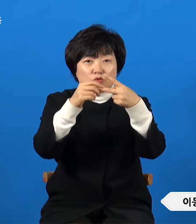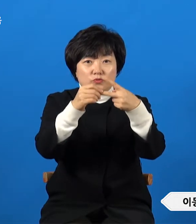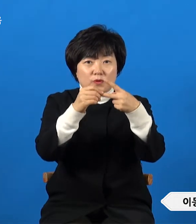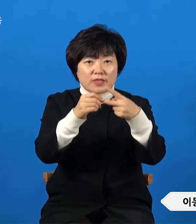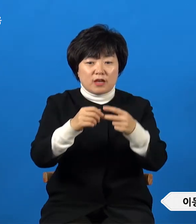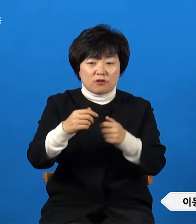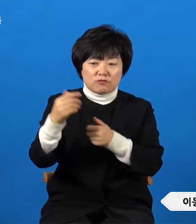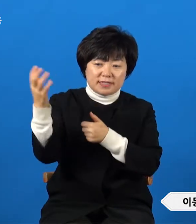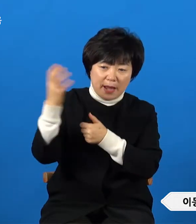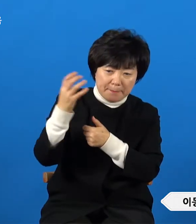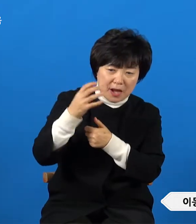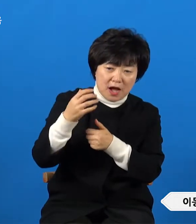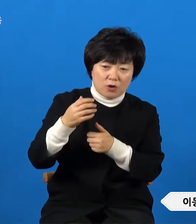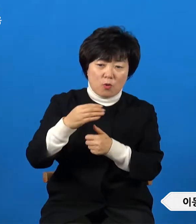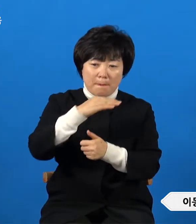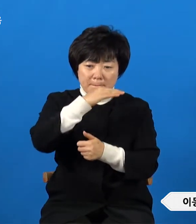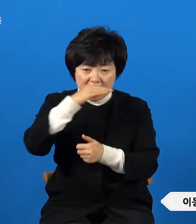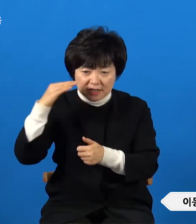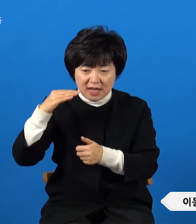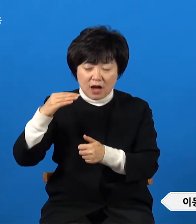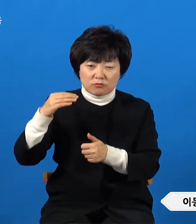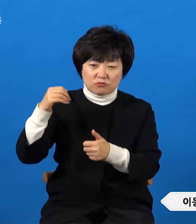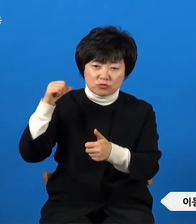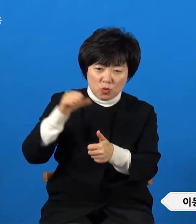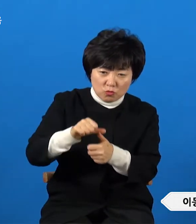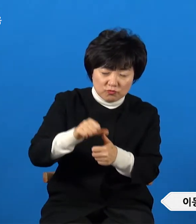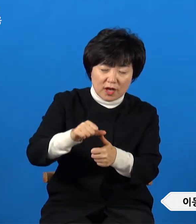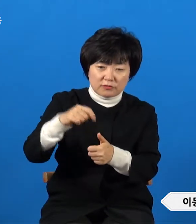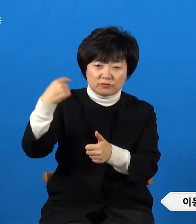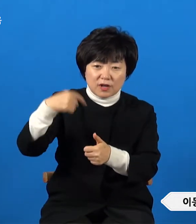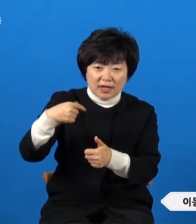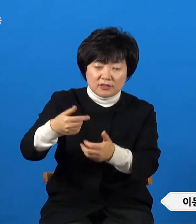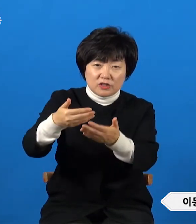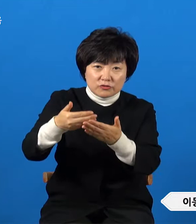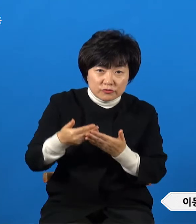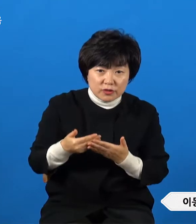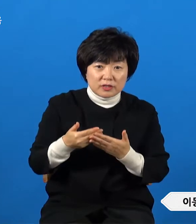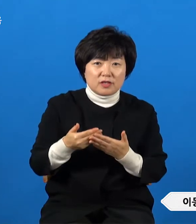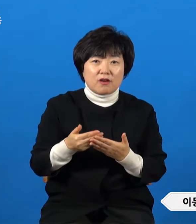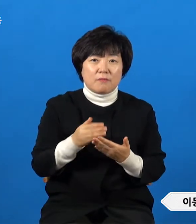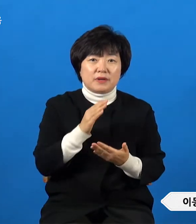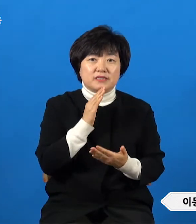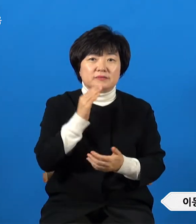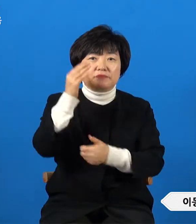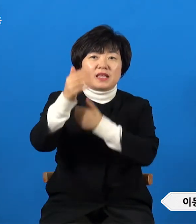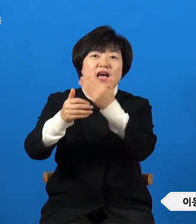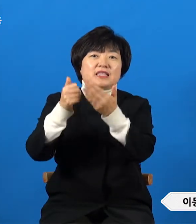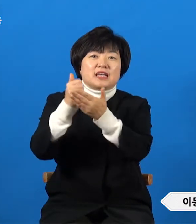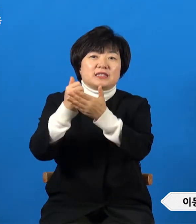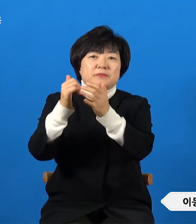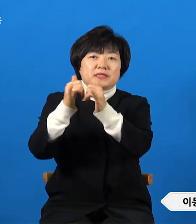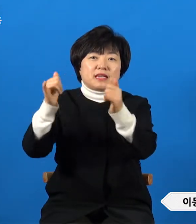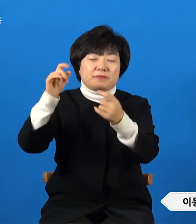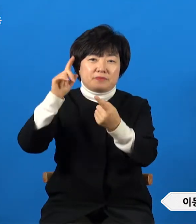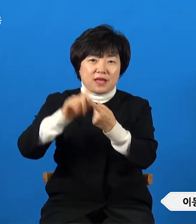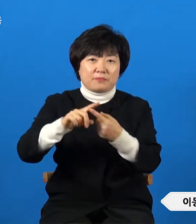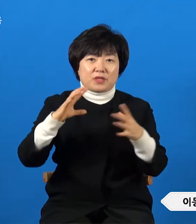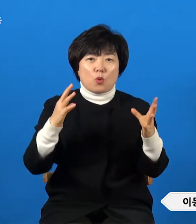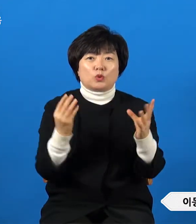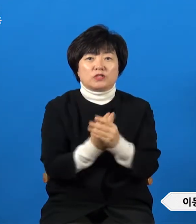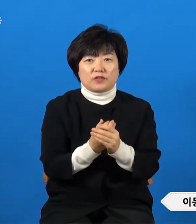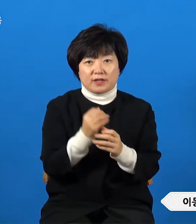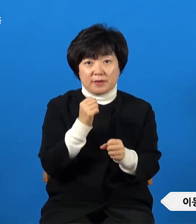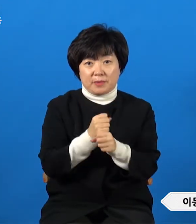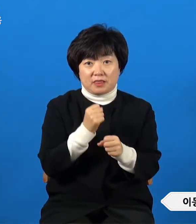교훈하고 우리를 바르게 하고 교정해서 마침내 하나님의 사람으로서 우리를 온전하게 만들고, 그래서 우리가